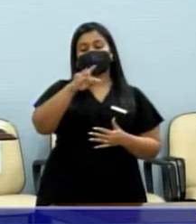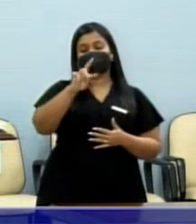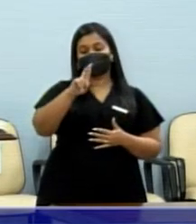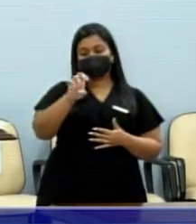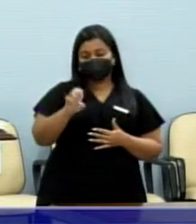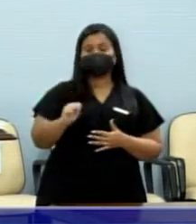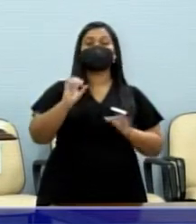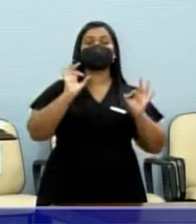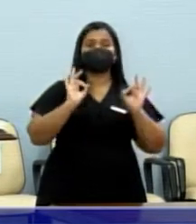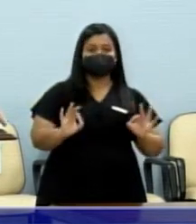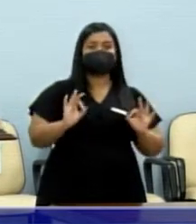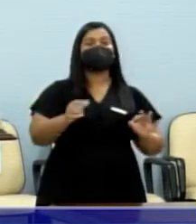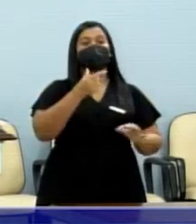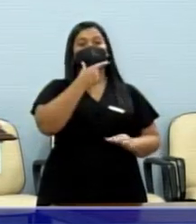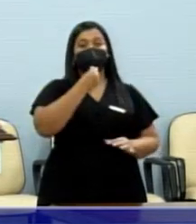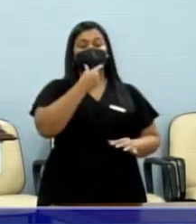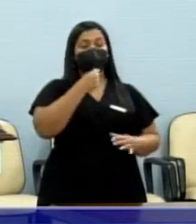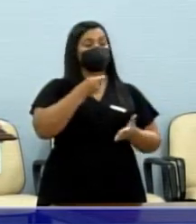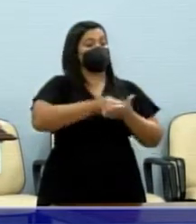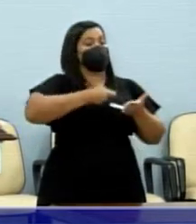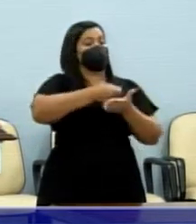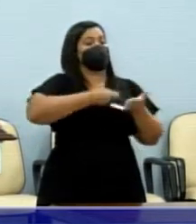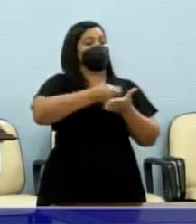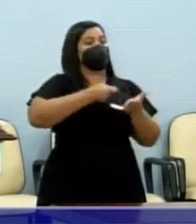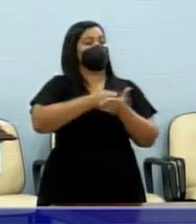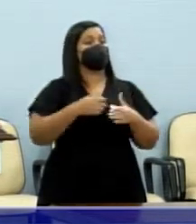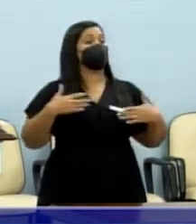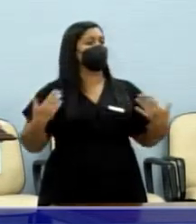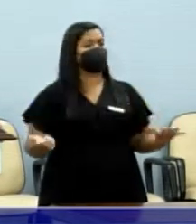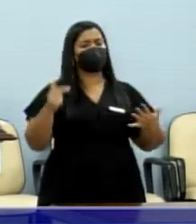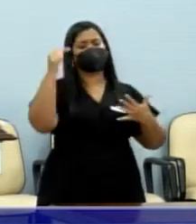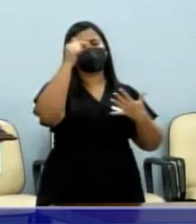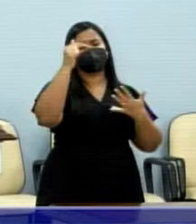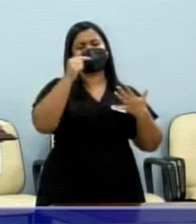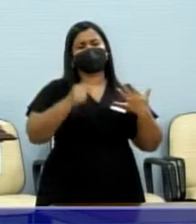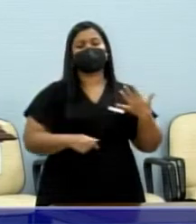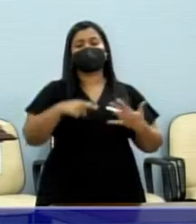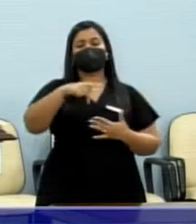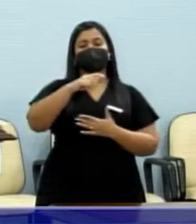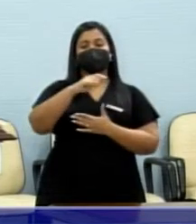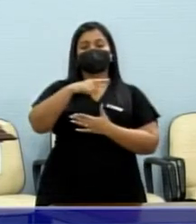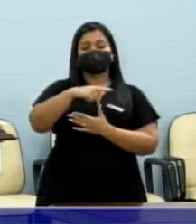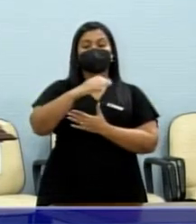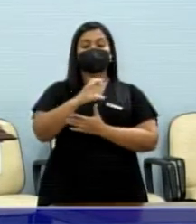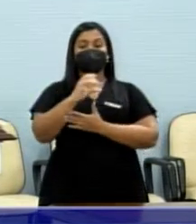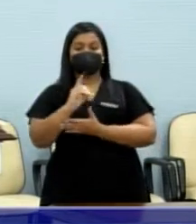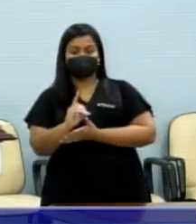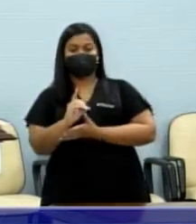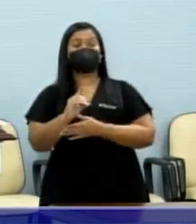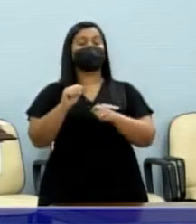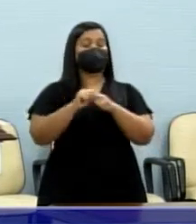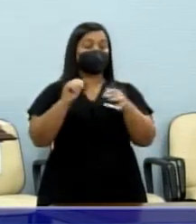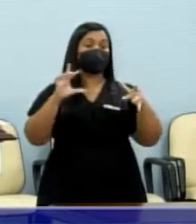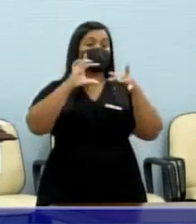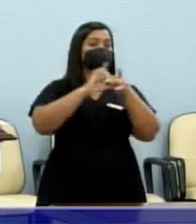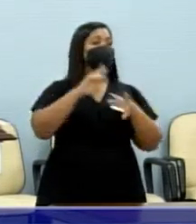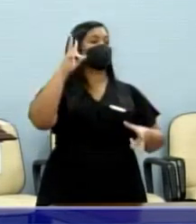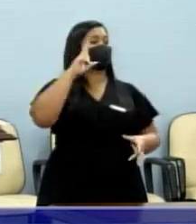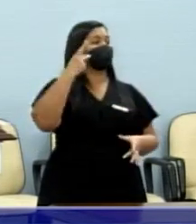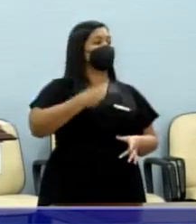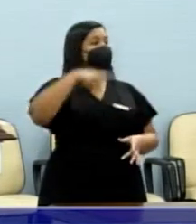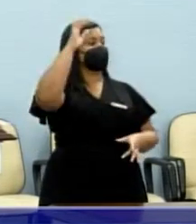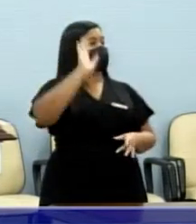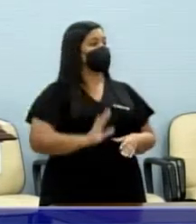verdadeiro capitão, um cara que não fugia à luta. Várias lutas do PCB no século XX compuseram a história